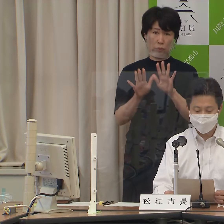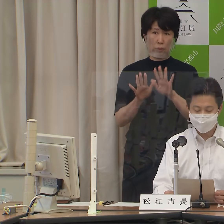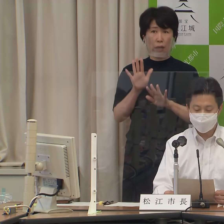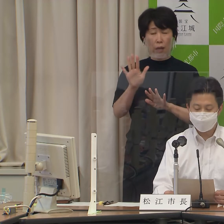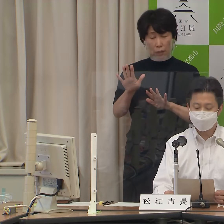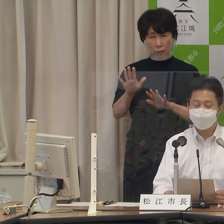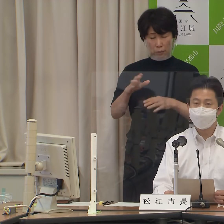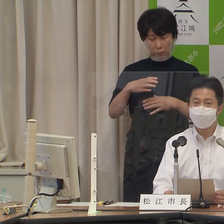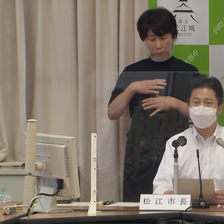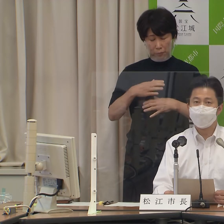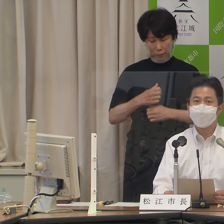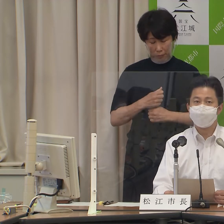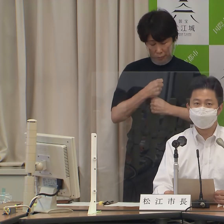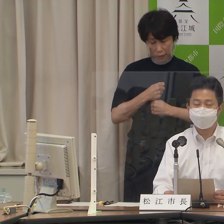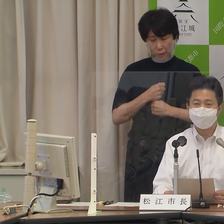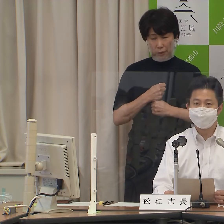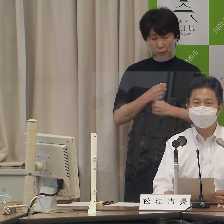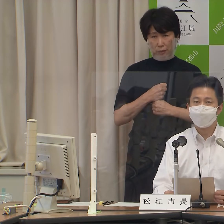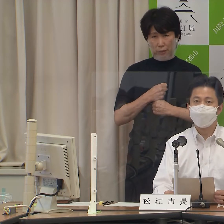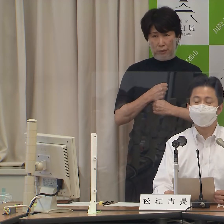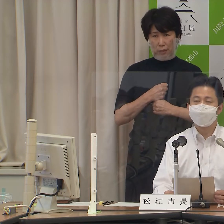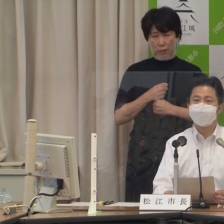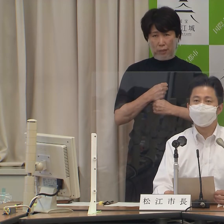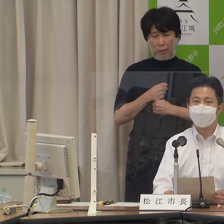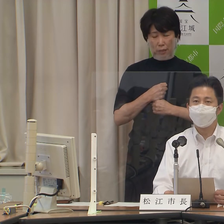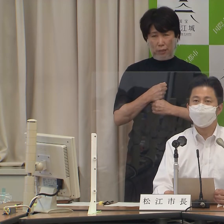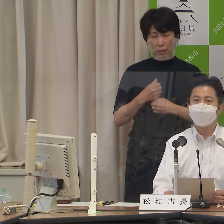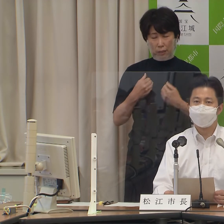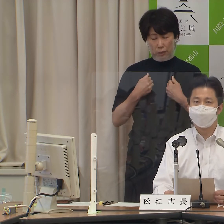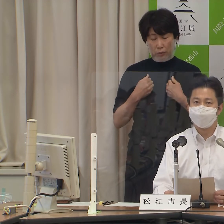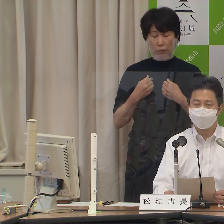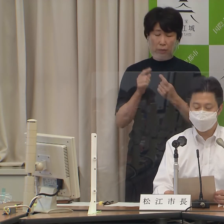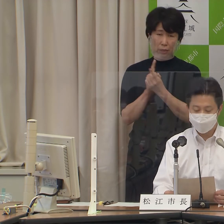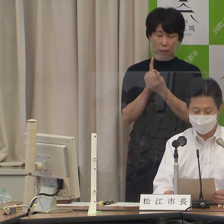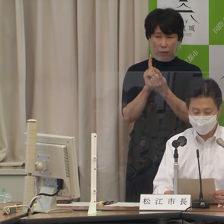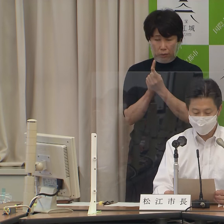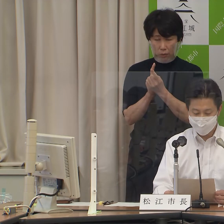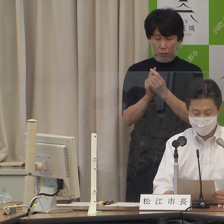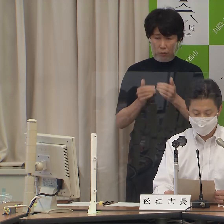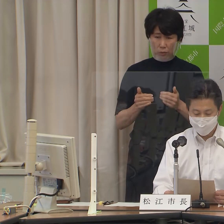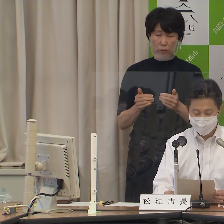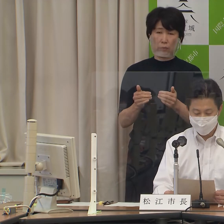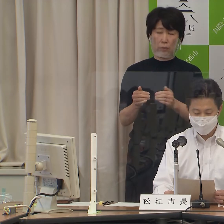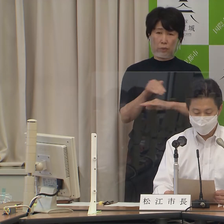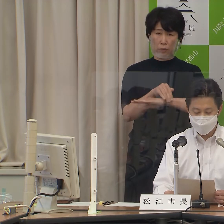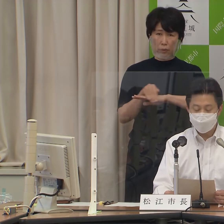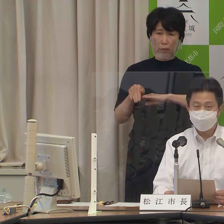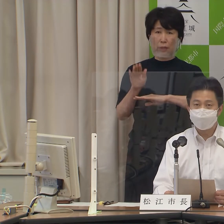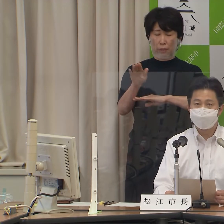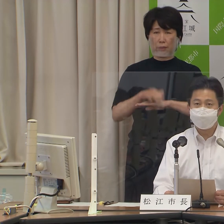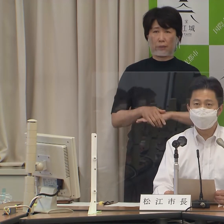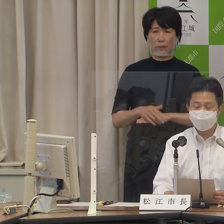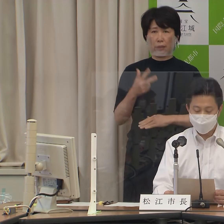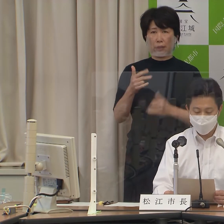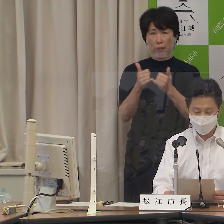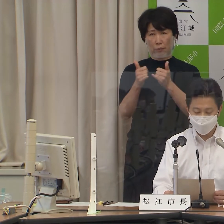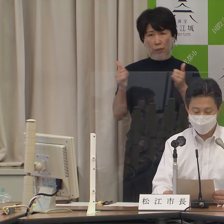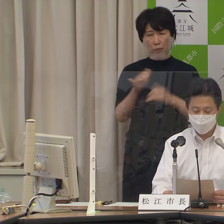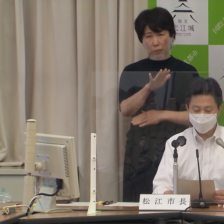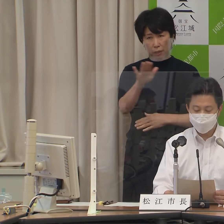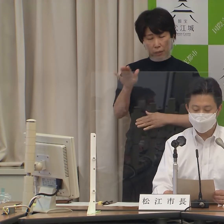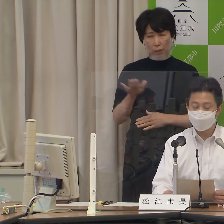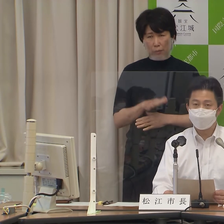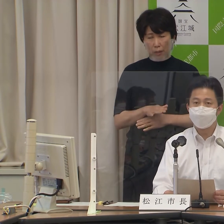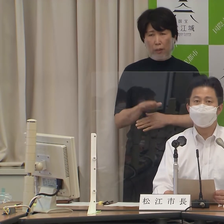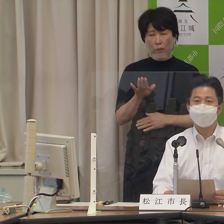って感染状況を注視し、必要な対策を講じてまいります。市民の皆様には